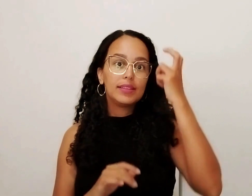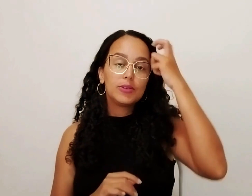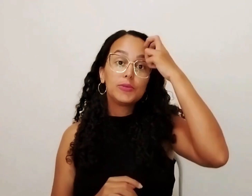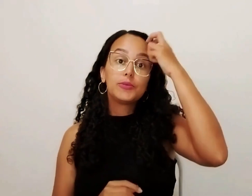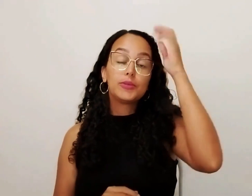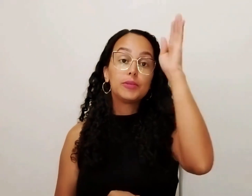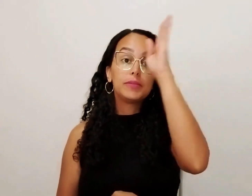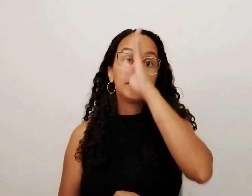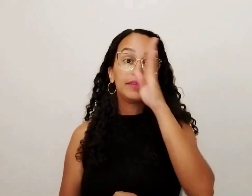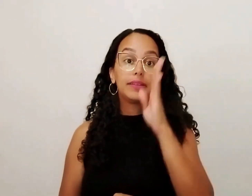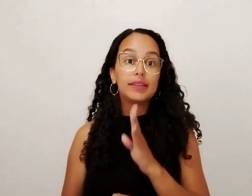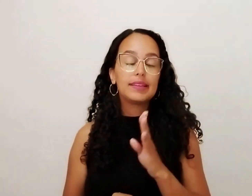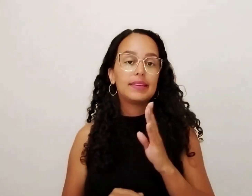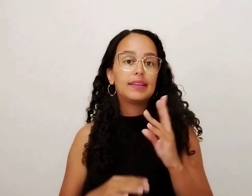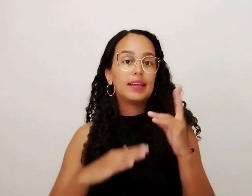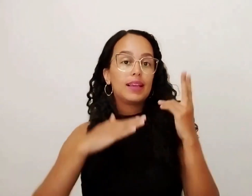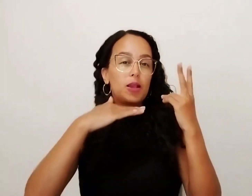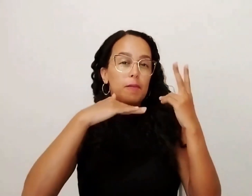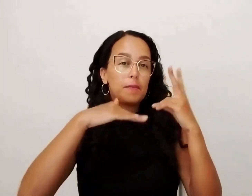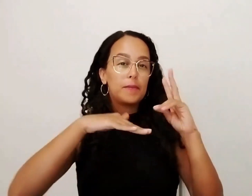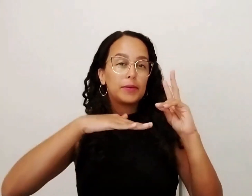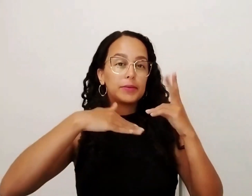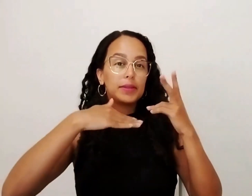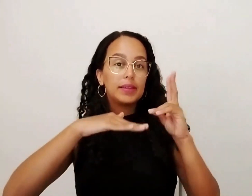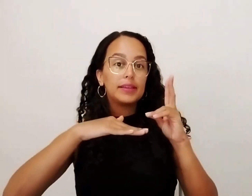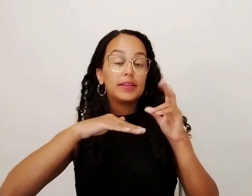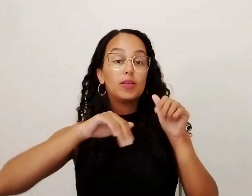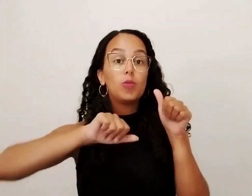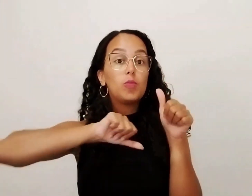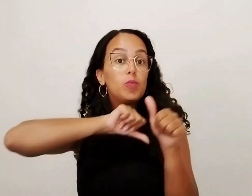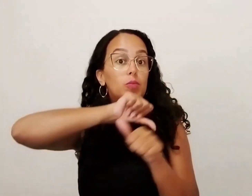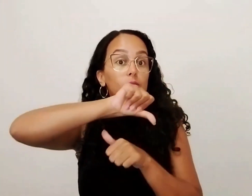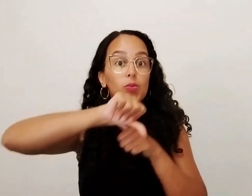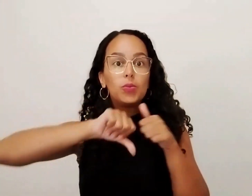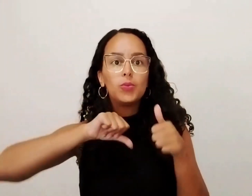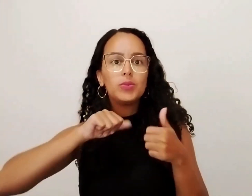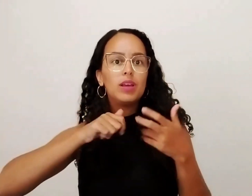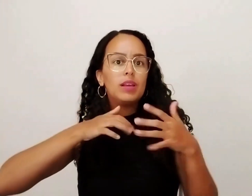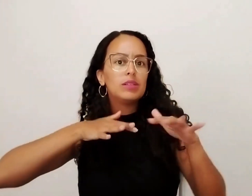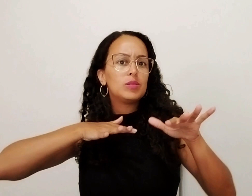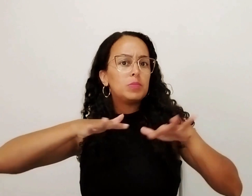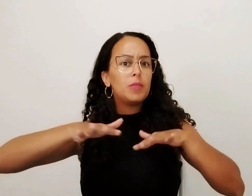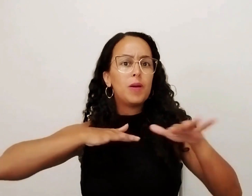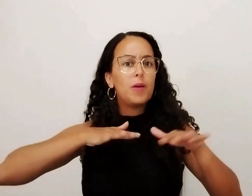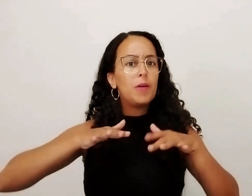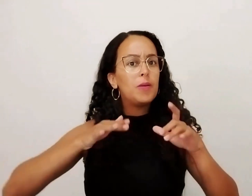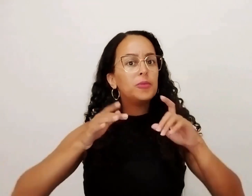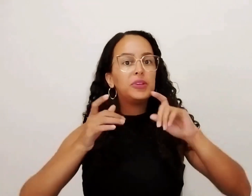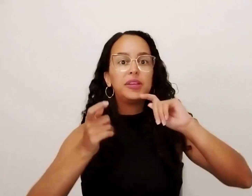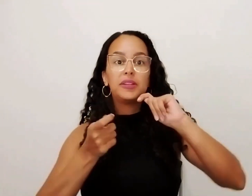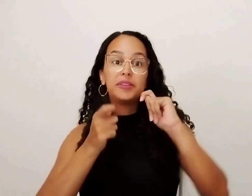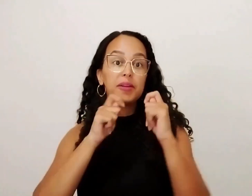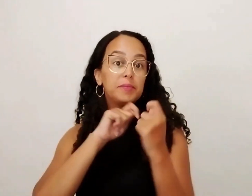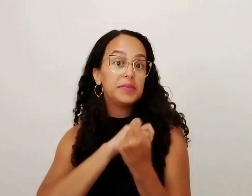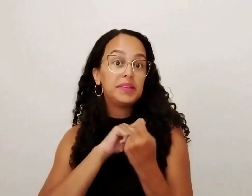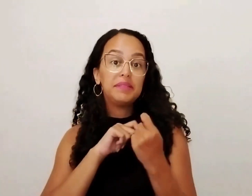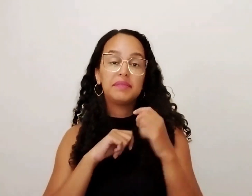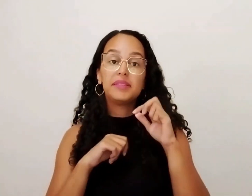necessidade. Suas aventuras são os desafios de um povo que começa a